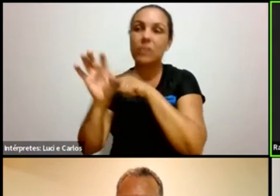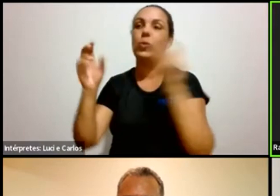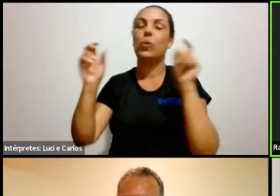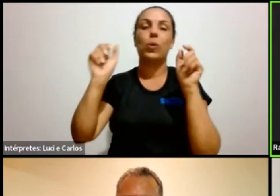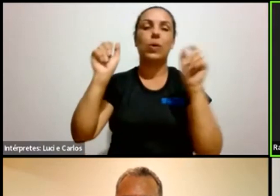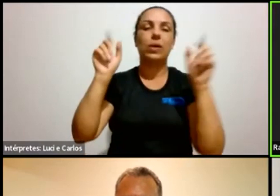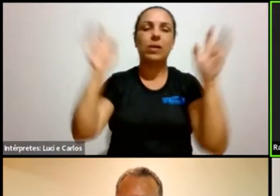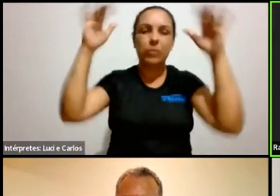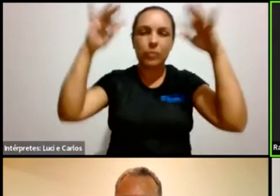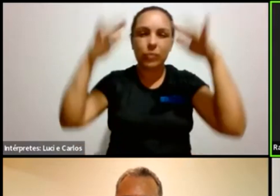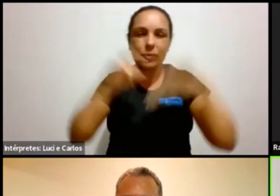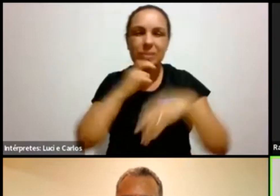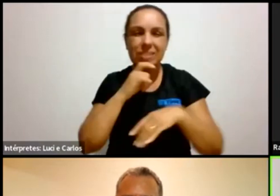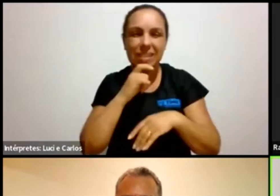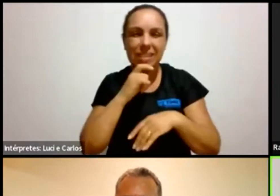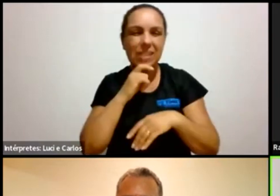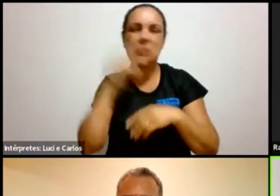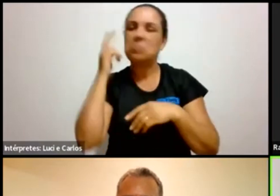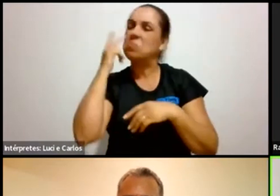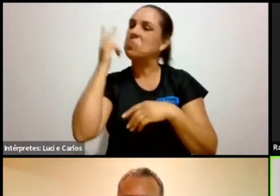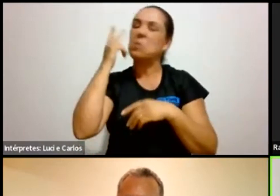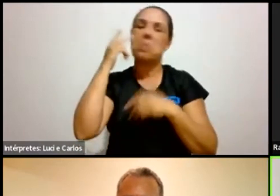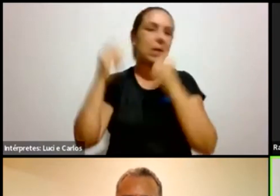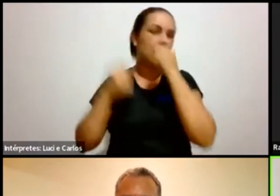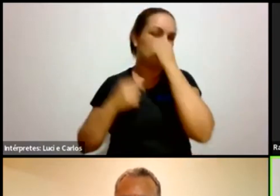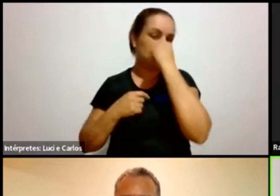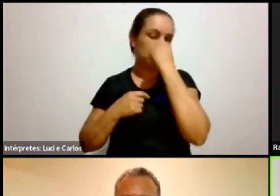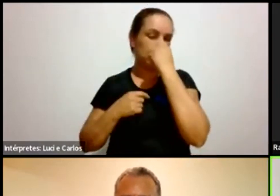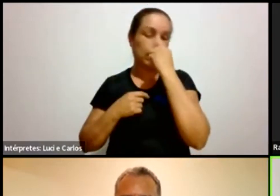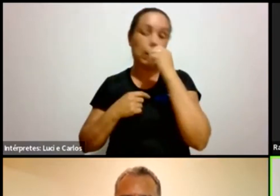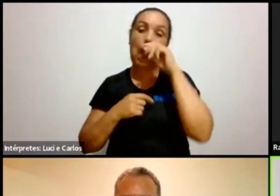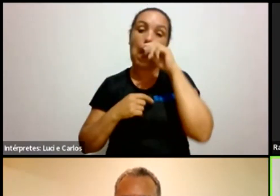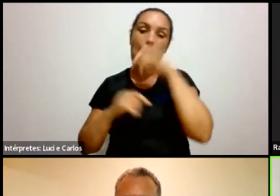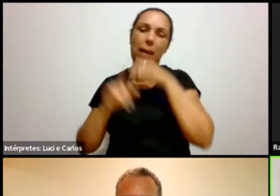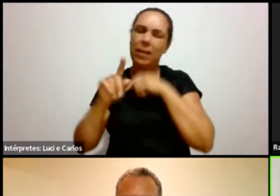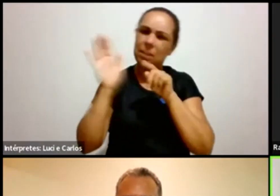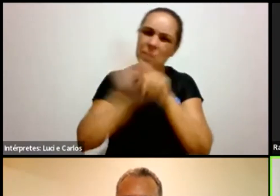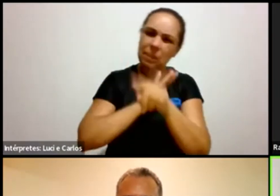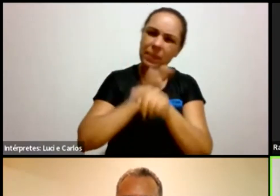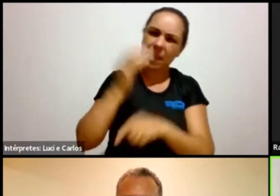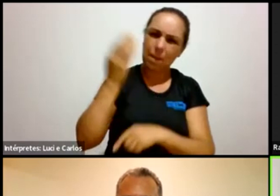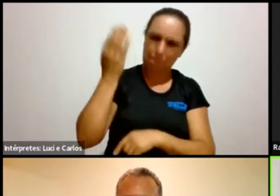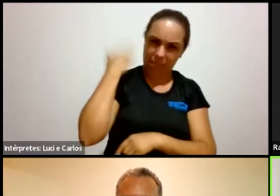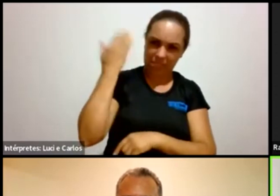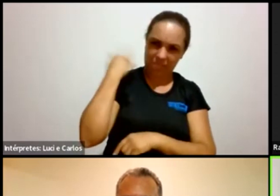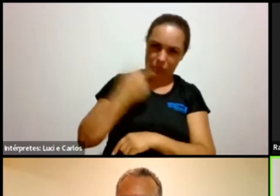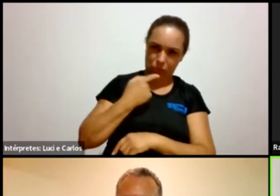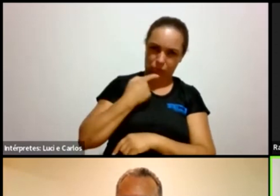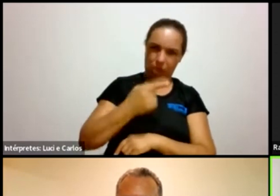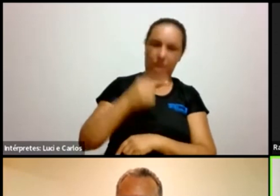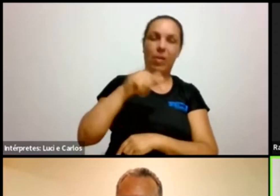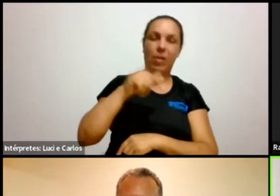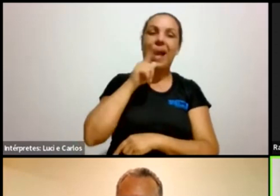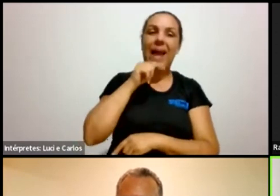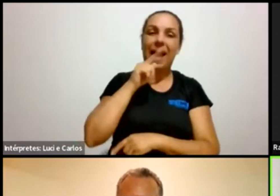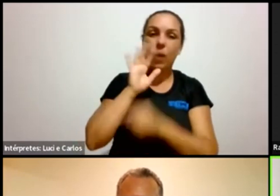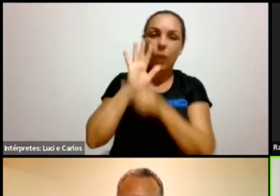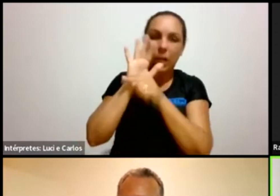possível, não. Você Eu acreditou, Maravilha. não Raquel? sabia. Hã? Você acreditou quando falaram que isso poderia ser